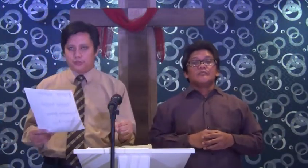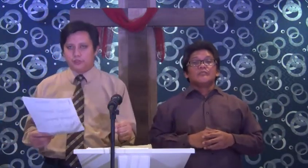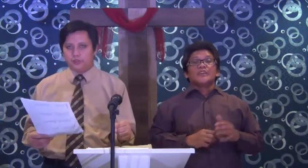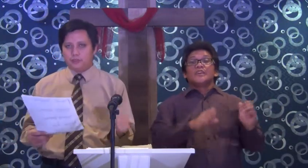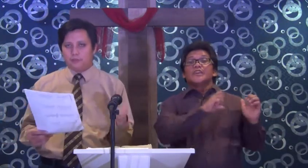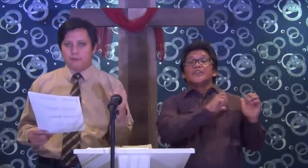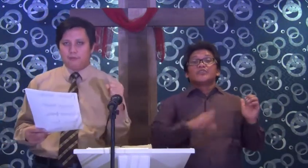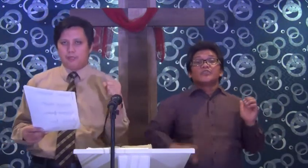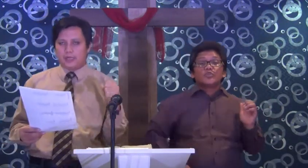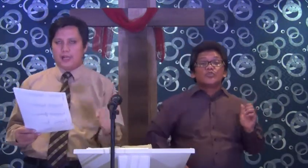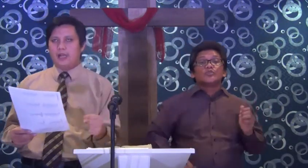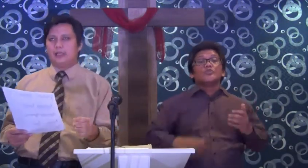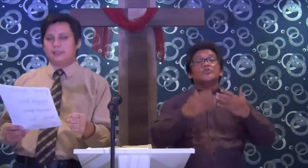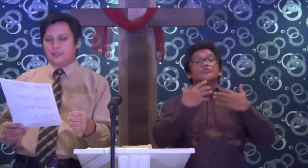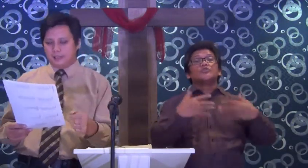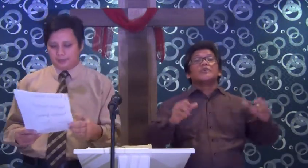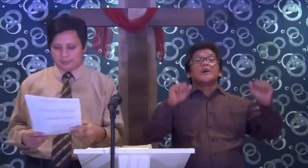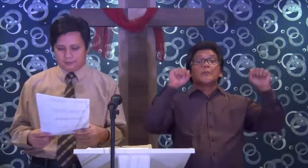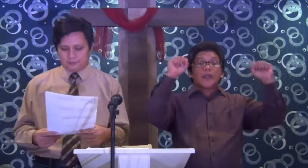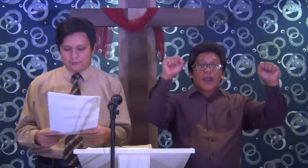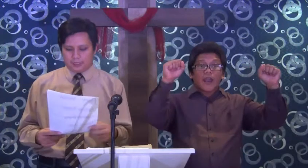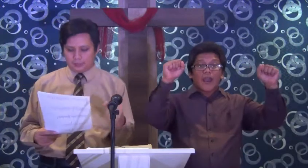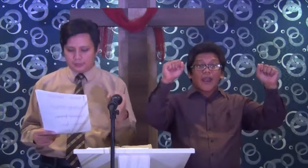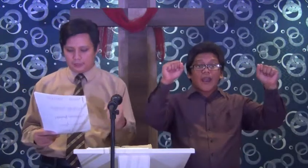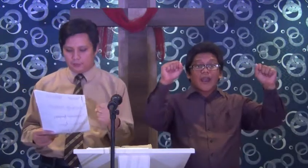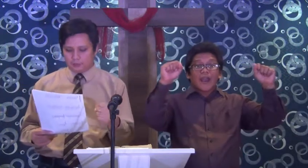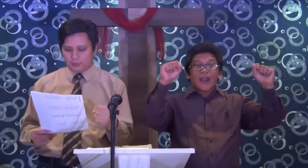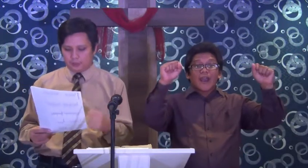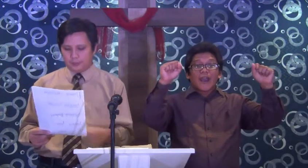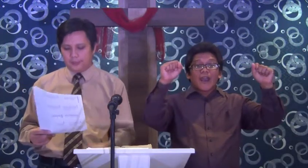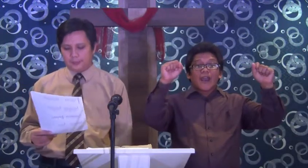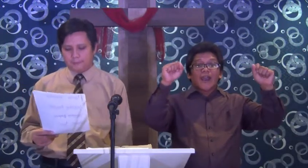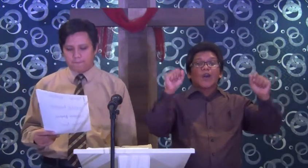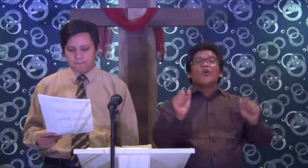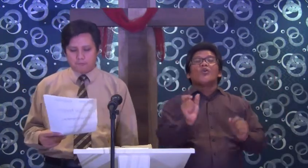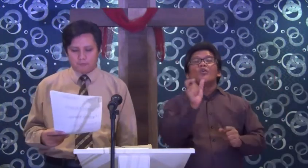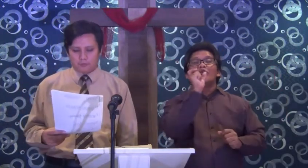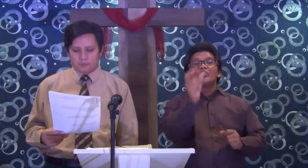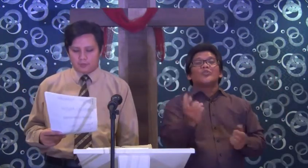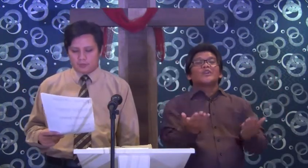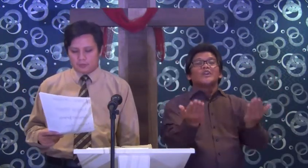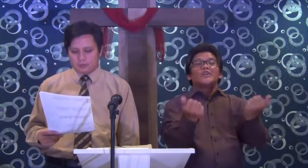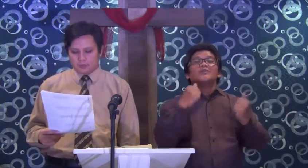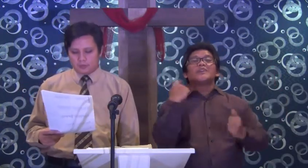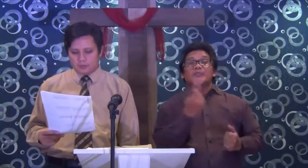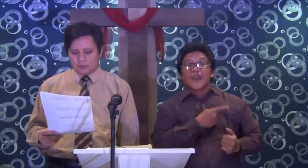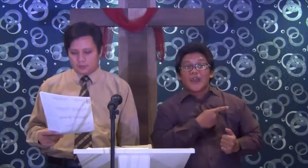Kristus sudah menang atas kita, atas hidup, buat hidup kita,